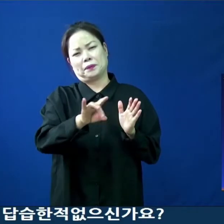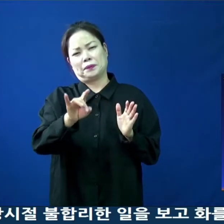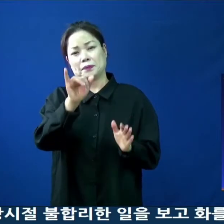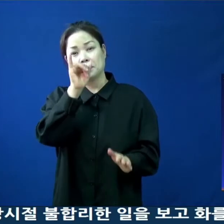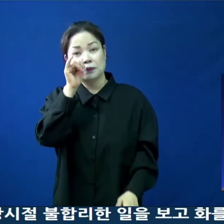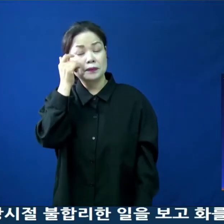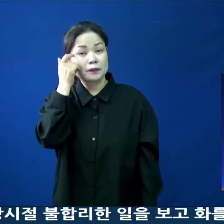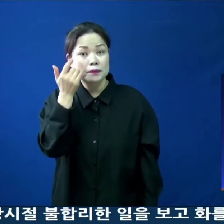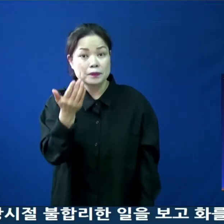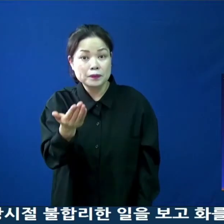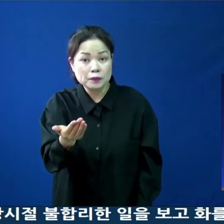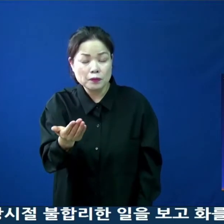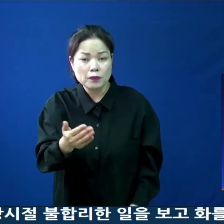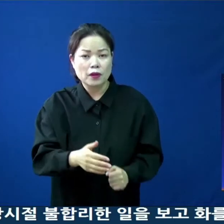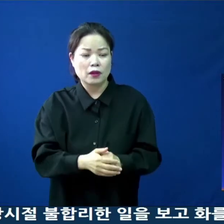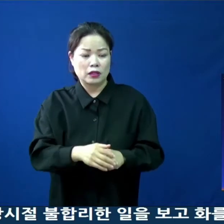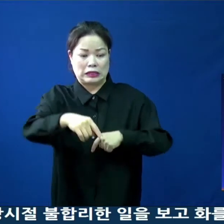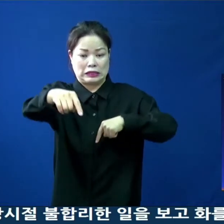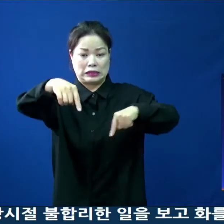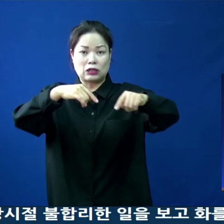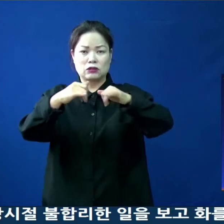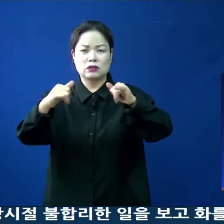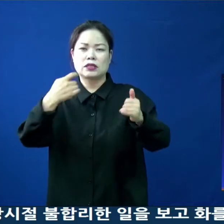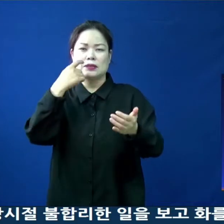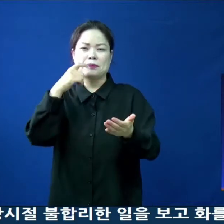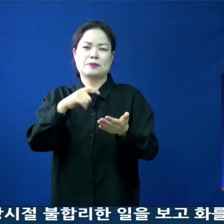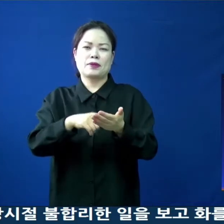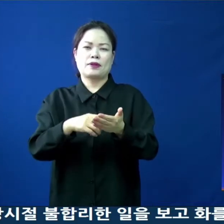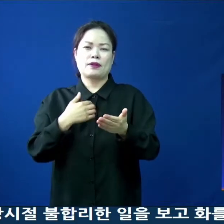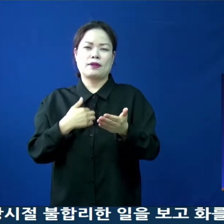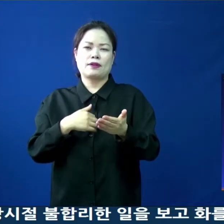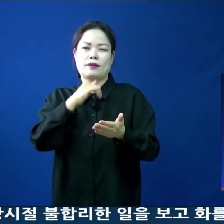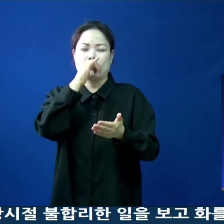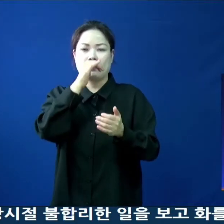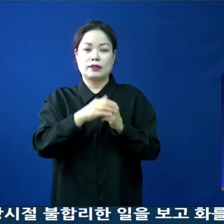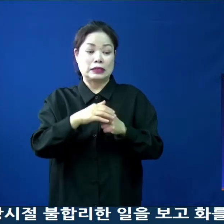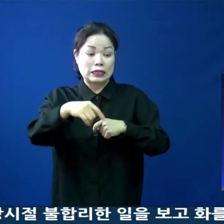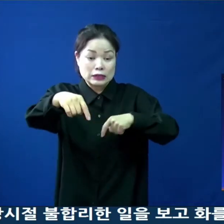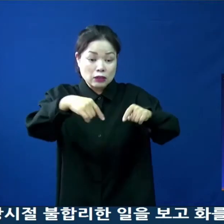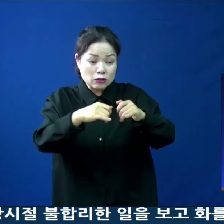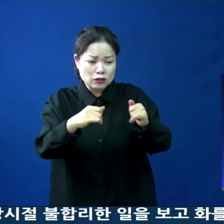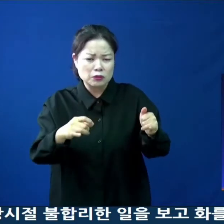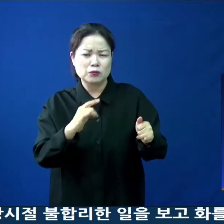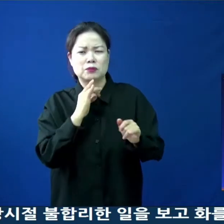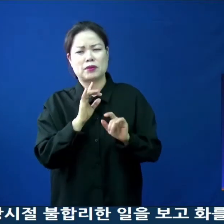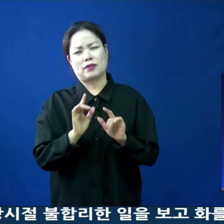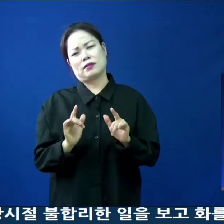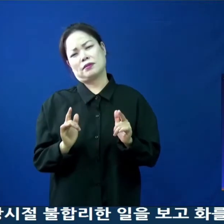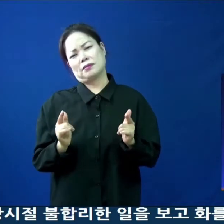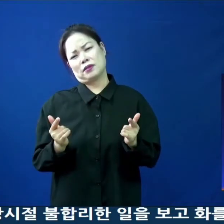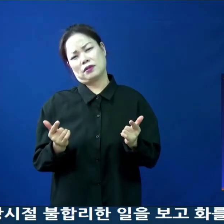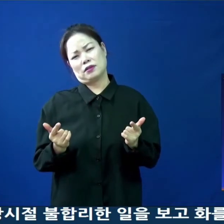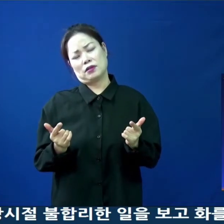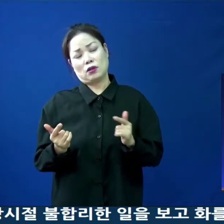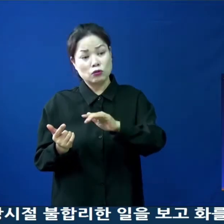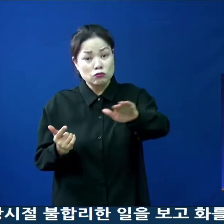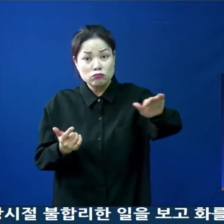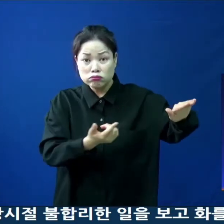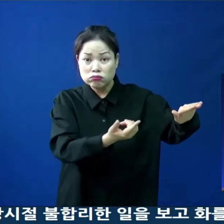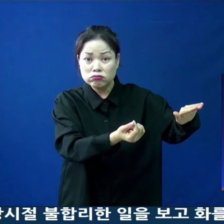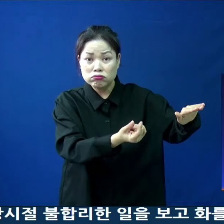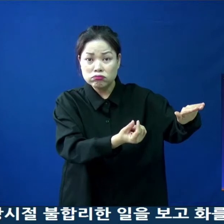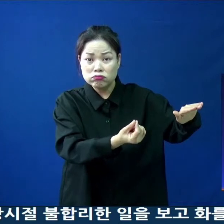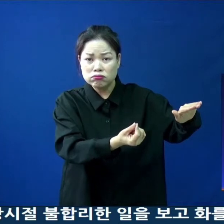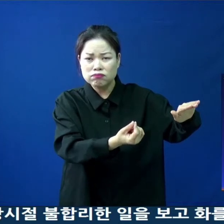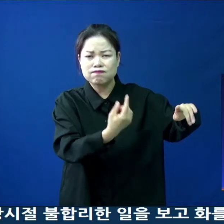않습니까? 정치인들을 보면 쉽게 알 수 있죠. 네, 정치인들만 그런 것이 아닙니다. 우리도